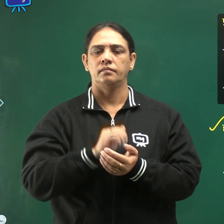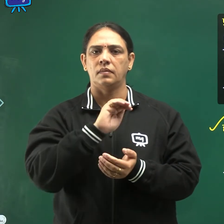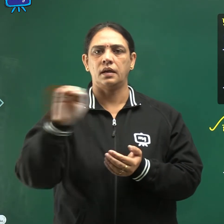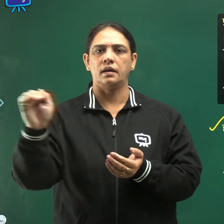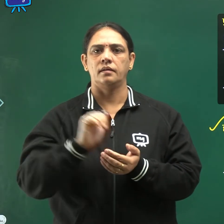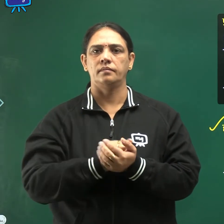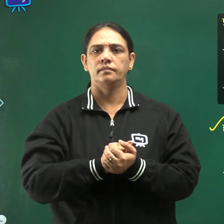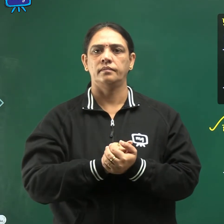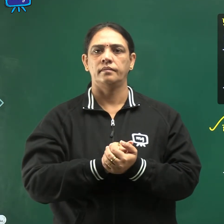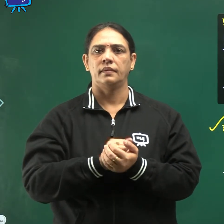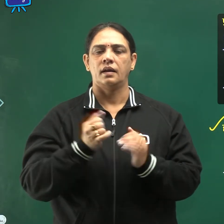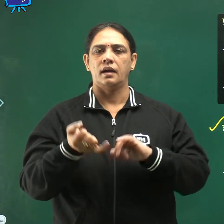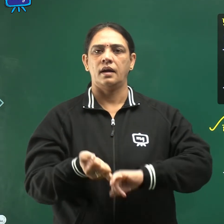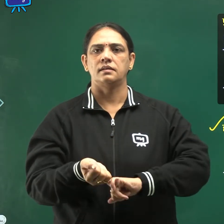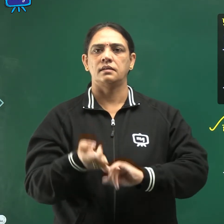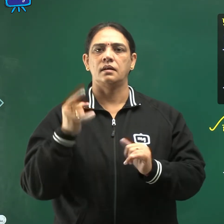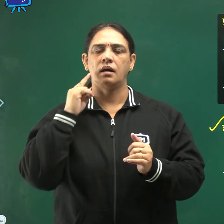बटे साइन